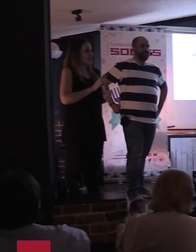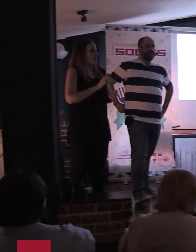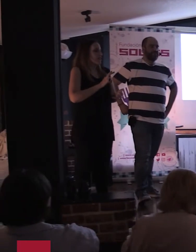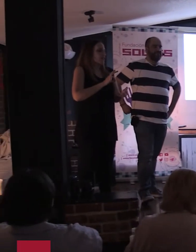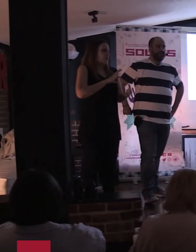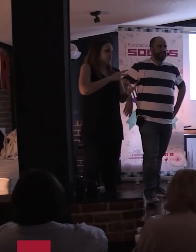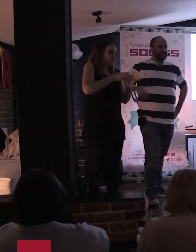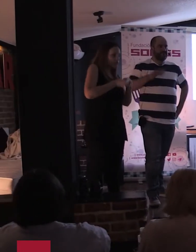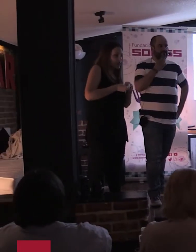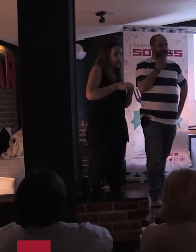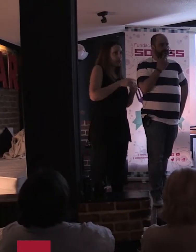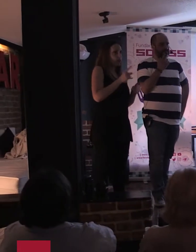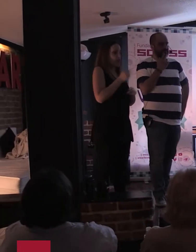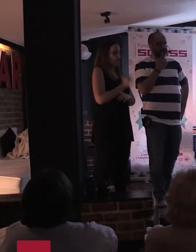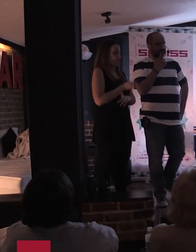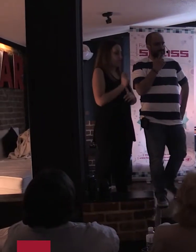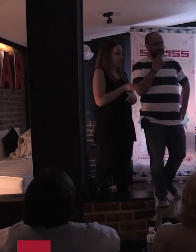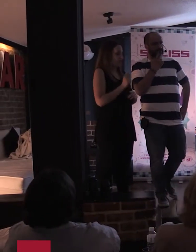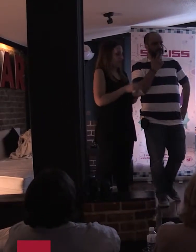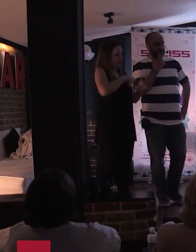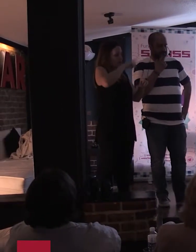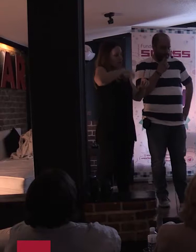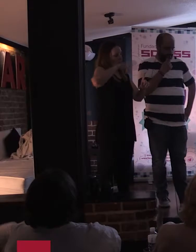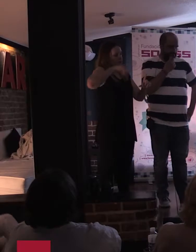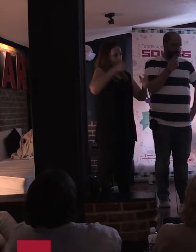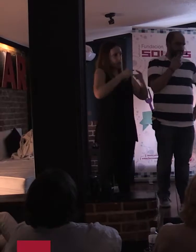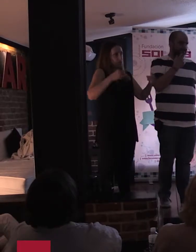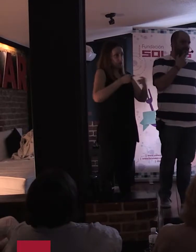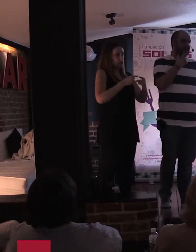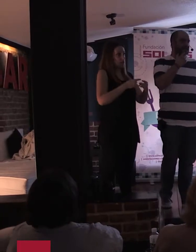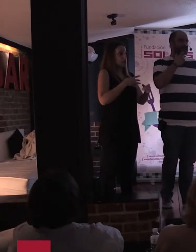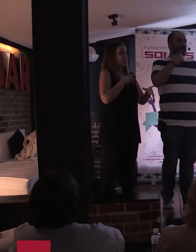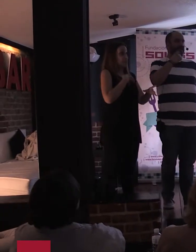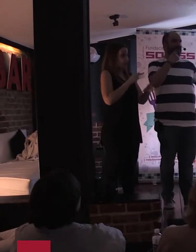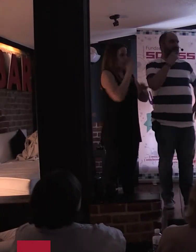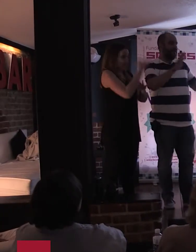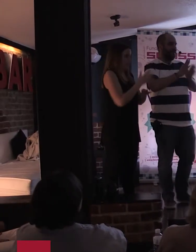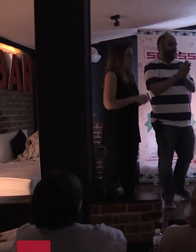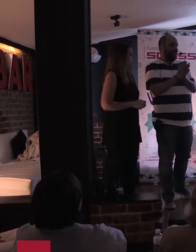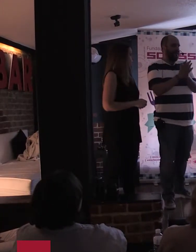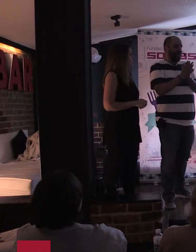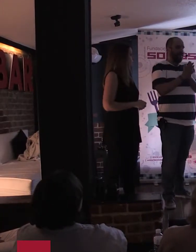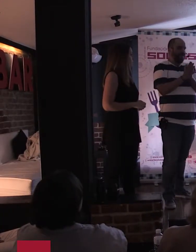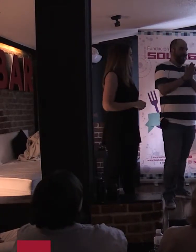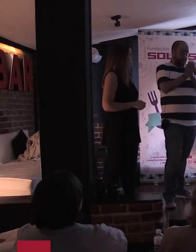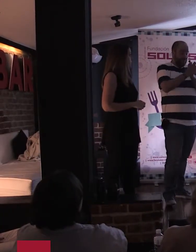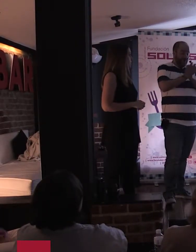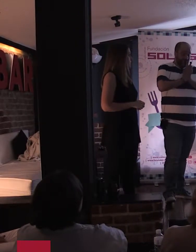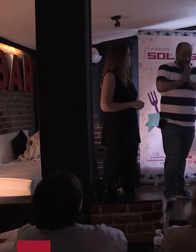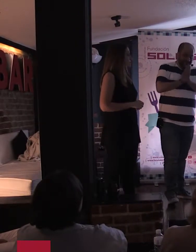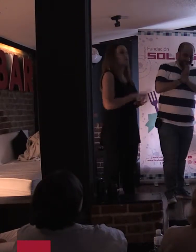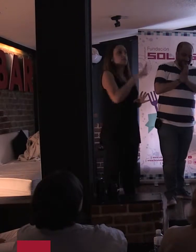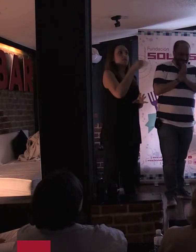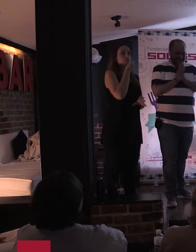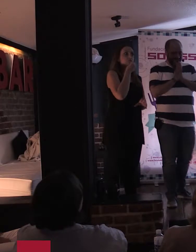una frecuencia magnética que pueda convertir a esa persona en vulnerable? Es buena